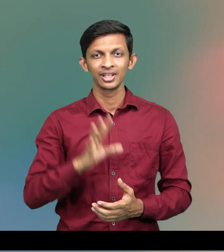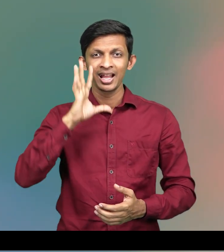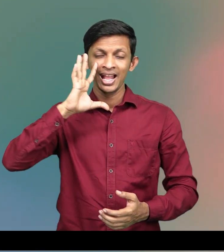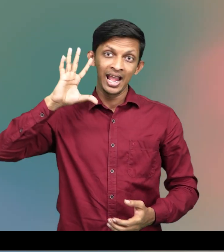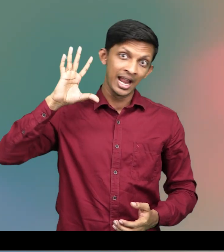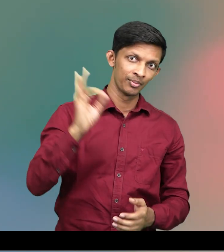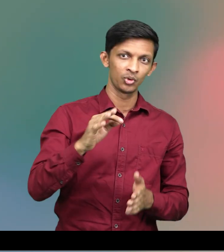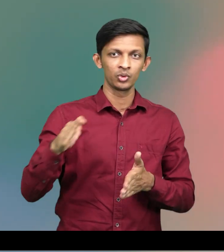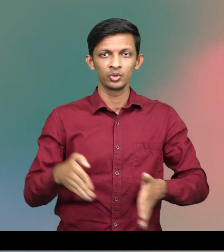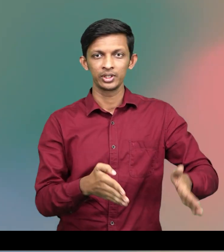నదుల ప్రాముఖ్యత,